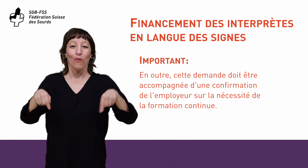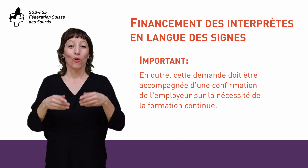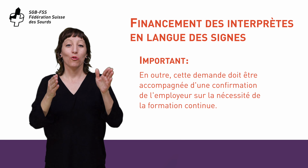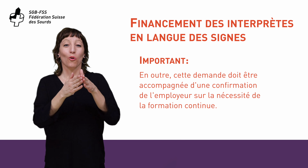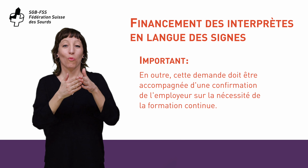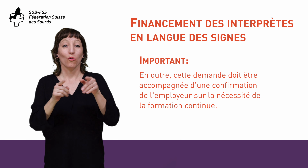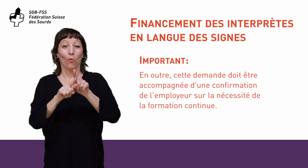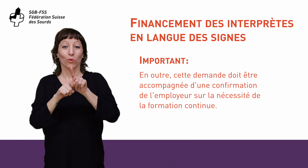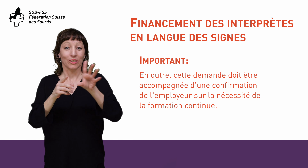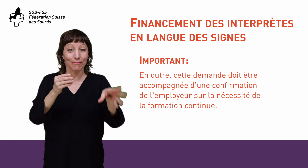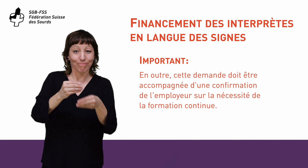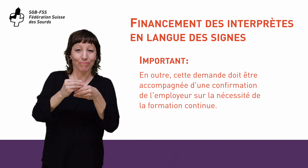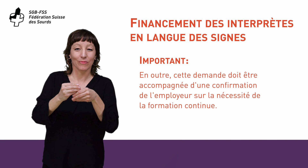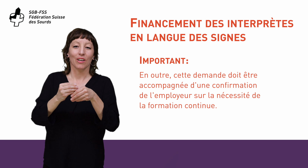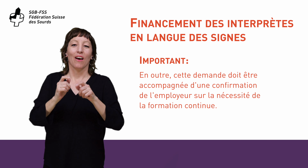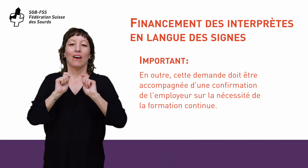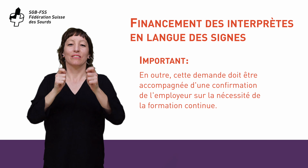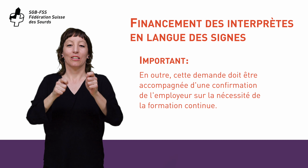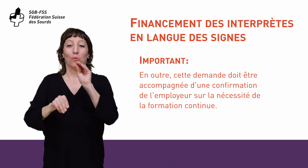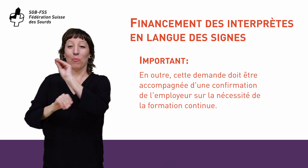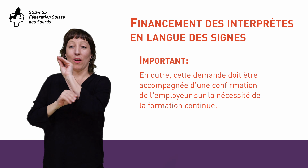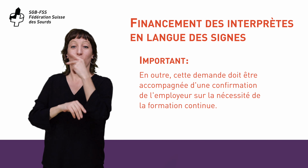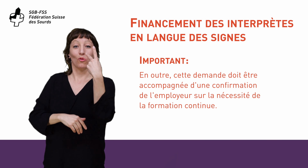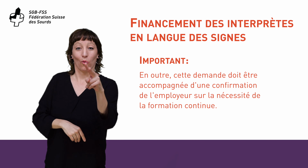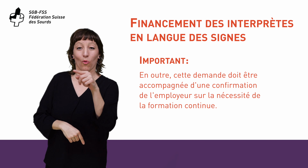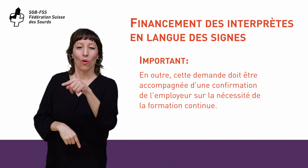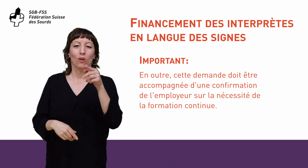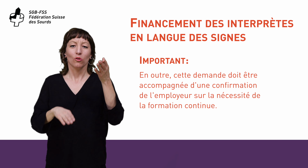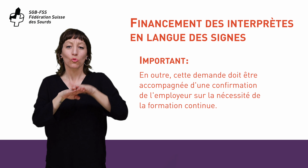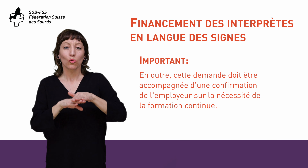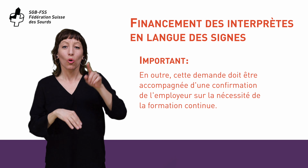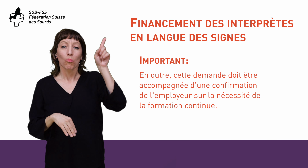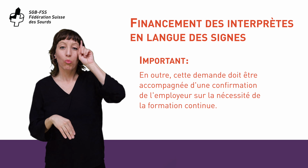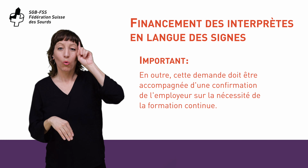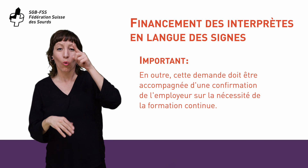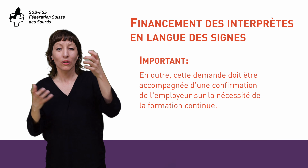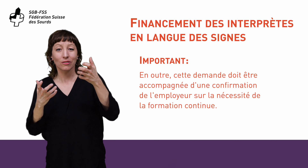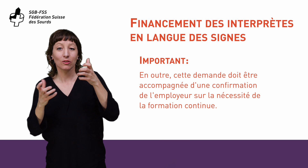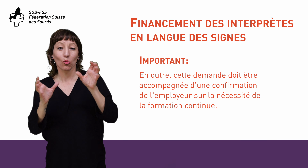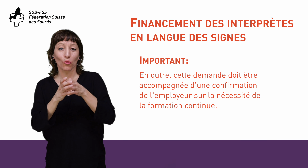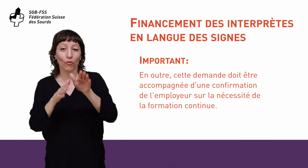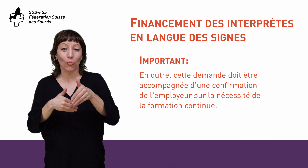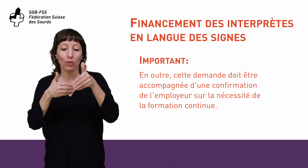cette demande une attestation de ton employeur sur la nécessité de ta formation continue.